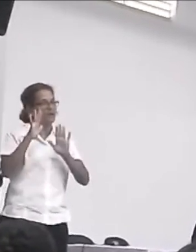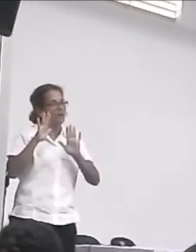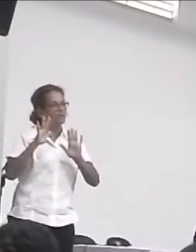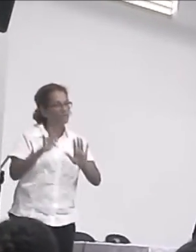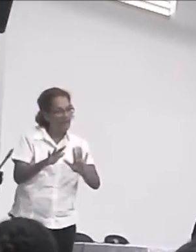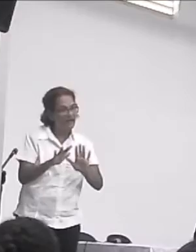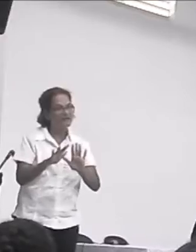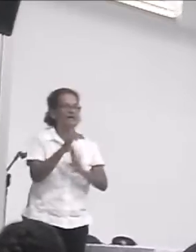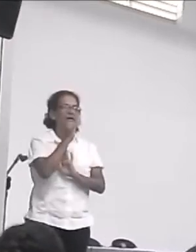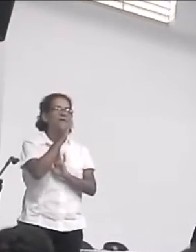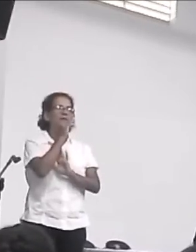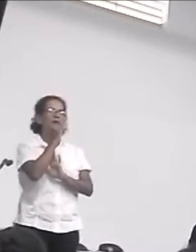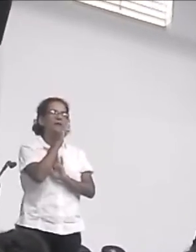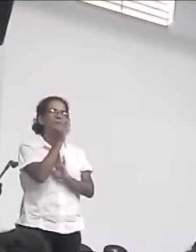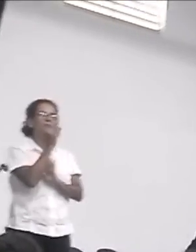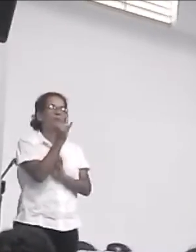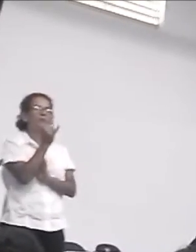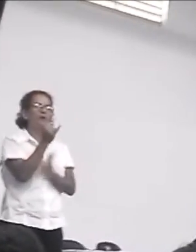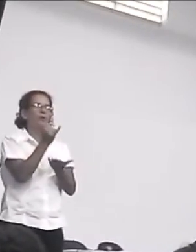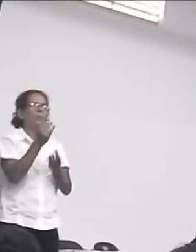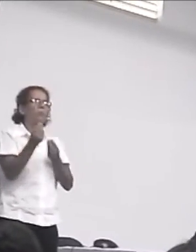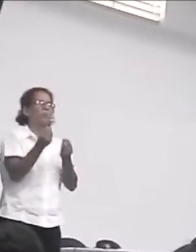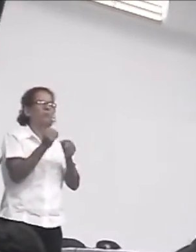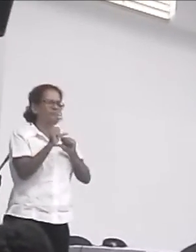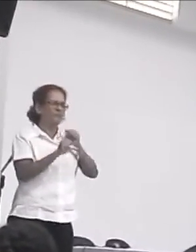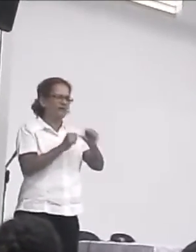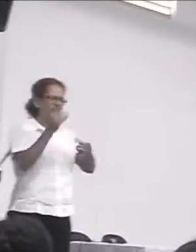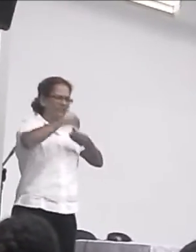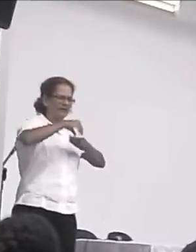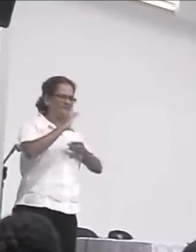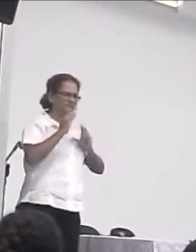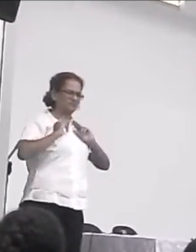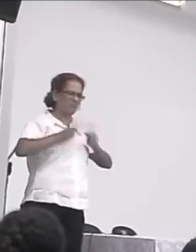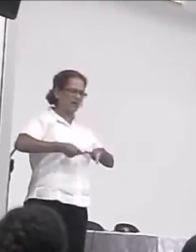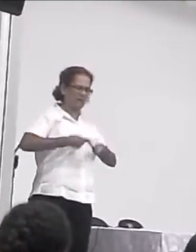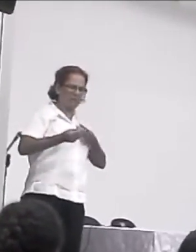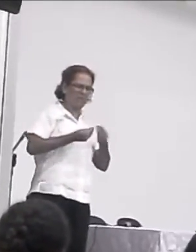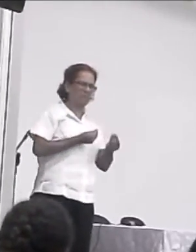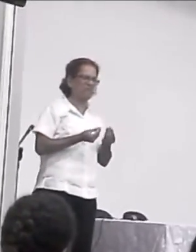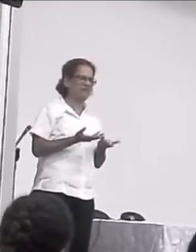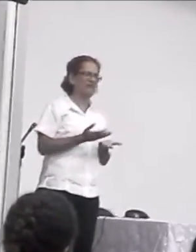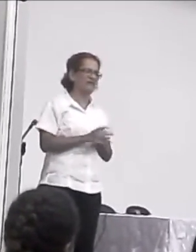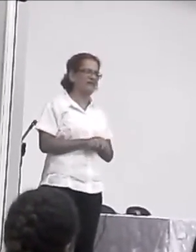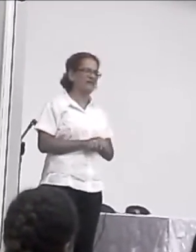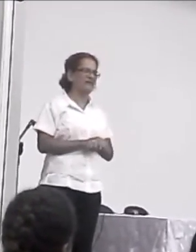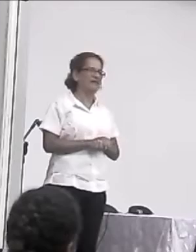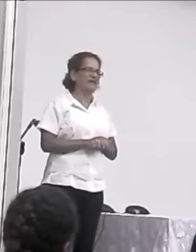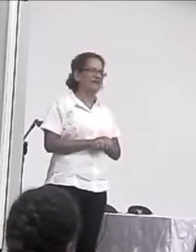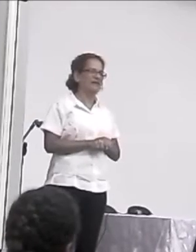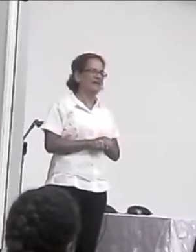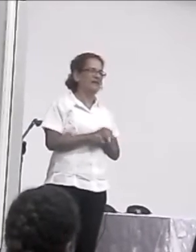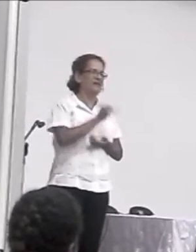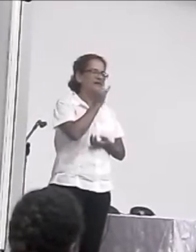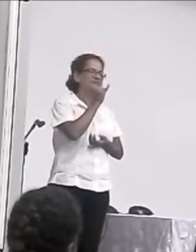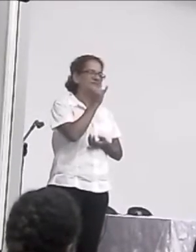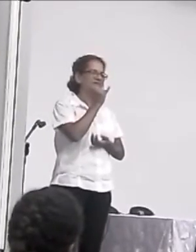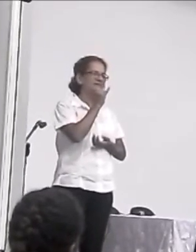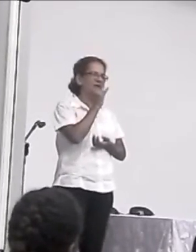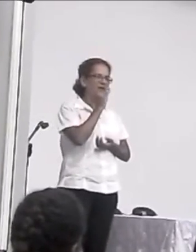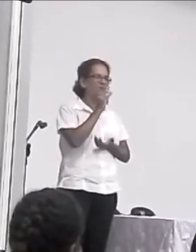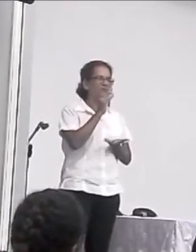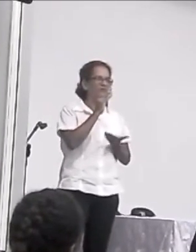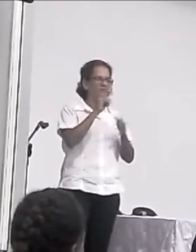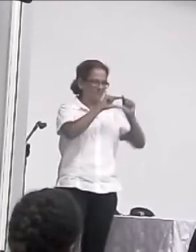ciências humanas? Eu já anunciei o meu conceito base para esse conceito de pensar com